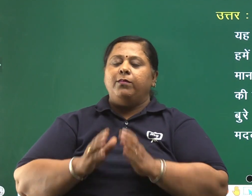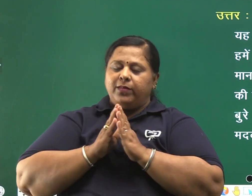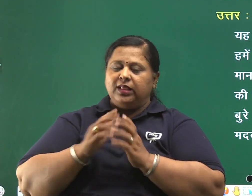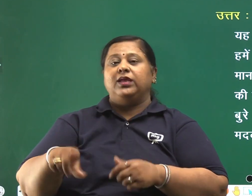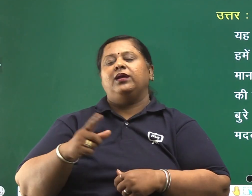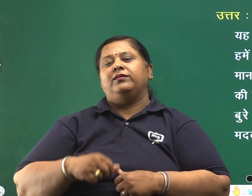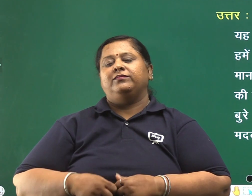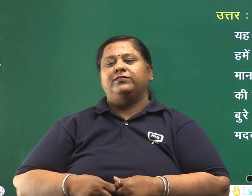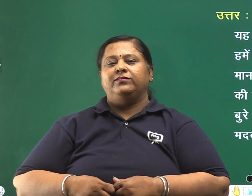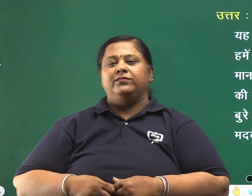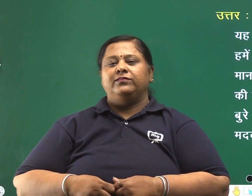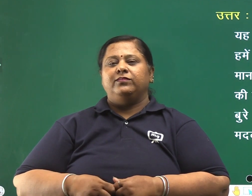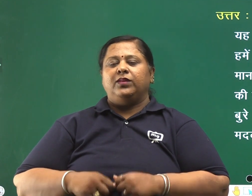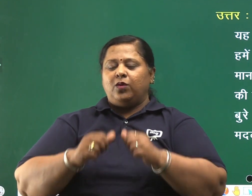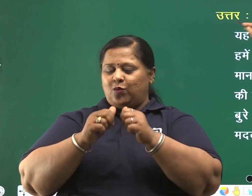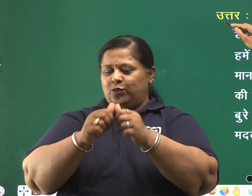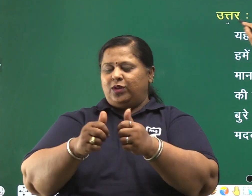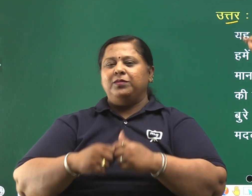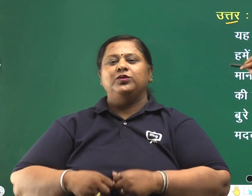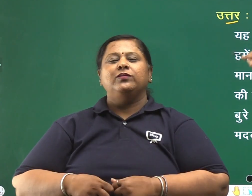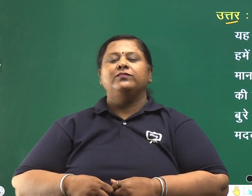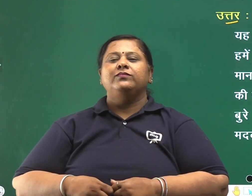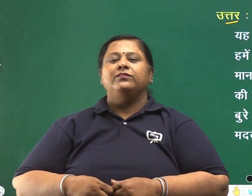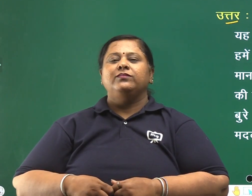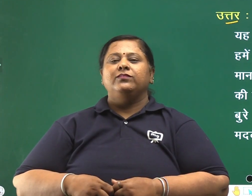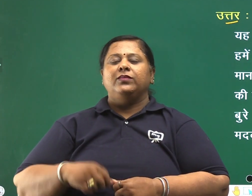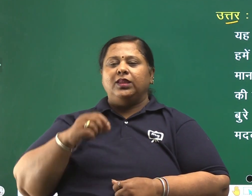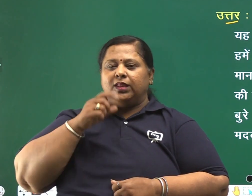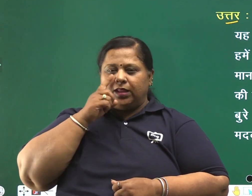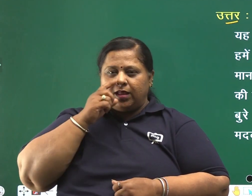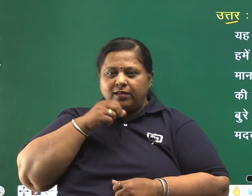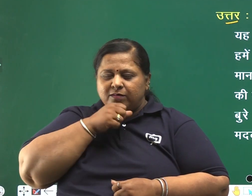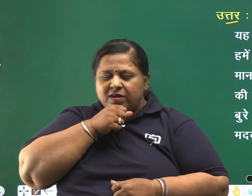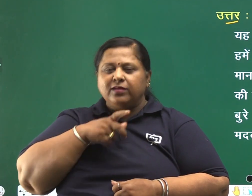मिलती है? उत्तर होगा बच्चों, दादी माँ